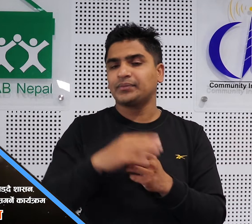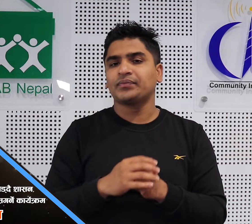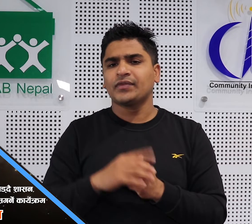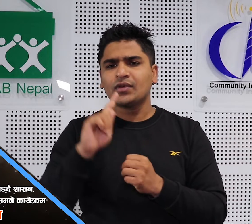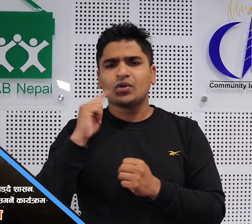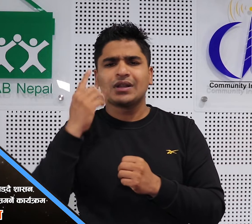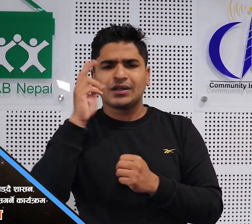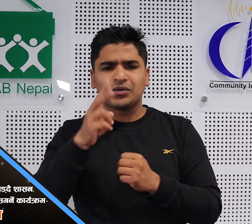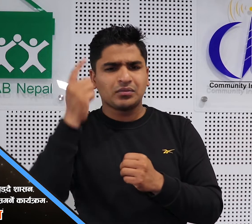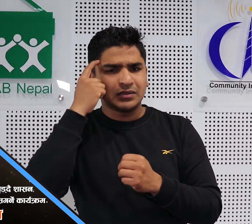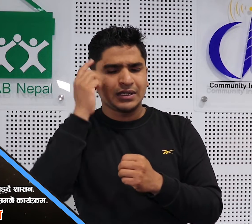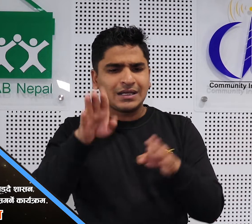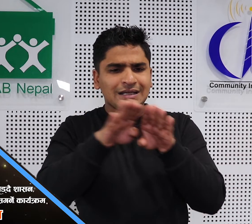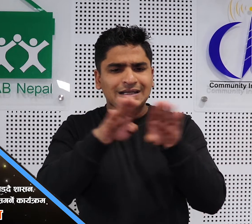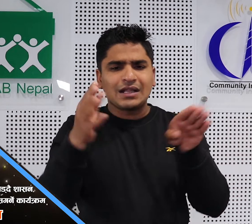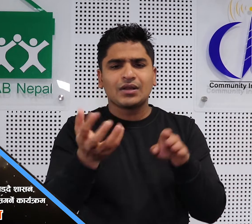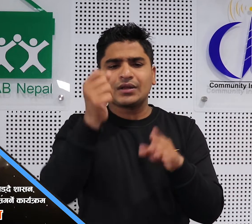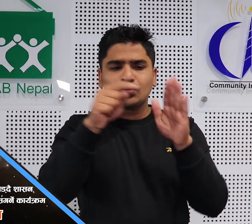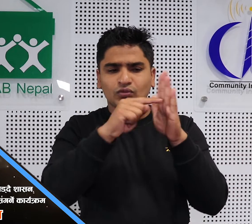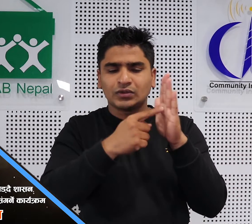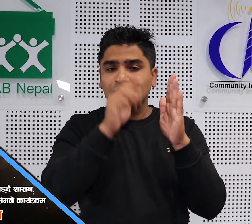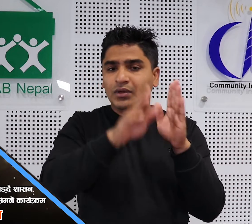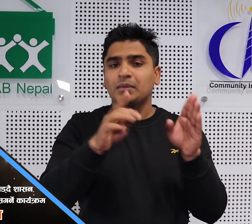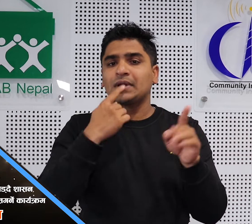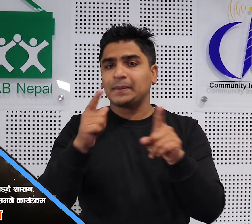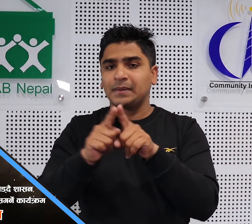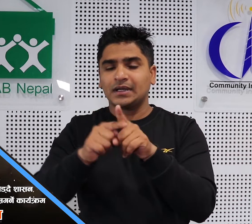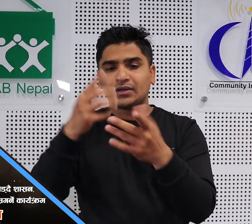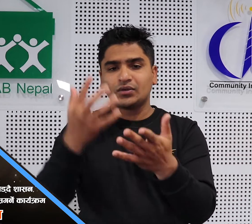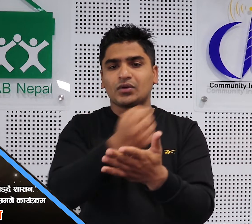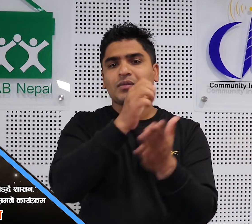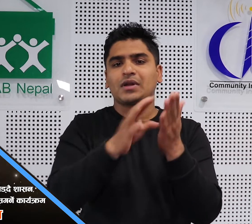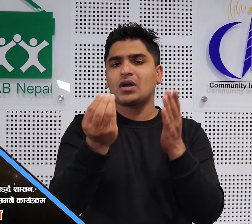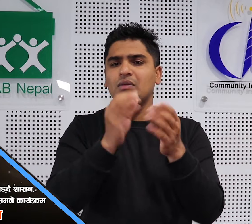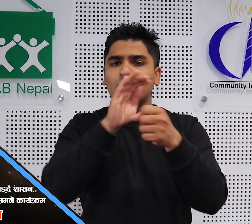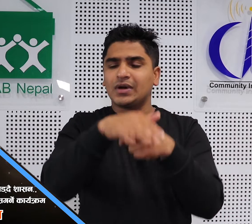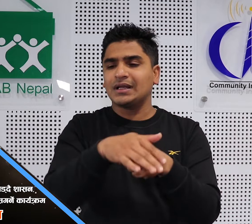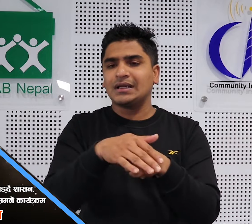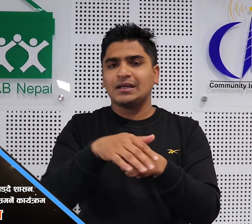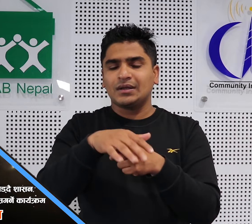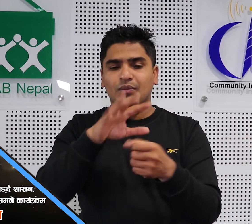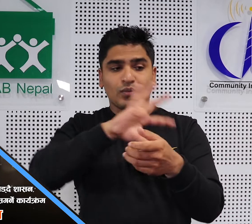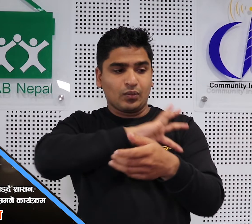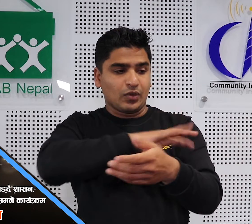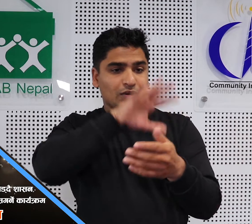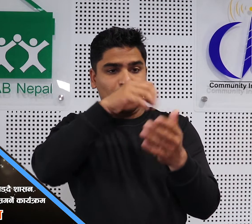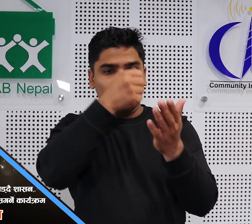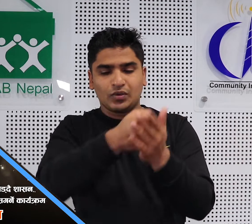त्यो मानसिकताले साझा अधिकारको सूचीमा भए पनि त्यसपछि गएर अब सङ्घबाट अलिक बढी त्यसपछि गएर यता प्रदेशमा आइपुग्दाखेरि स्थानीयलाई दिने सन्दर्भमा